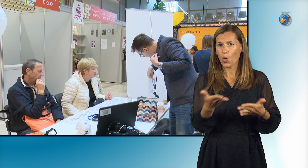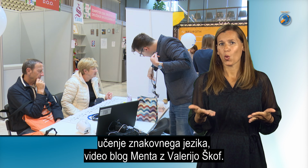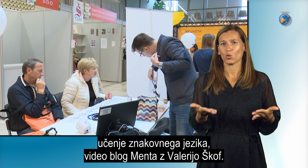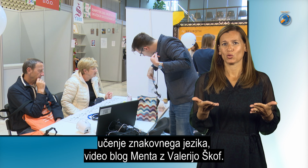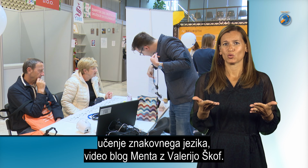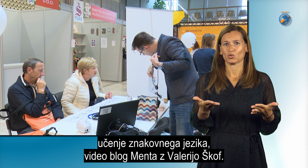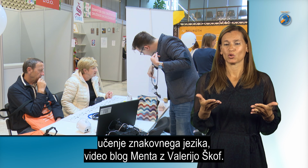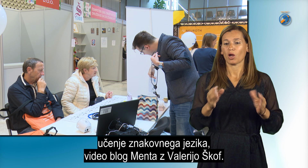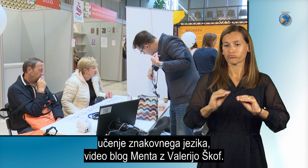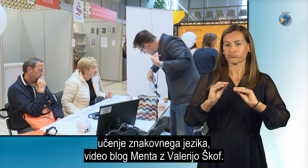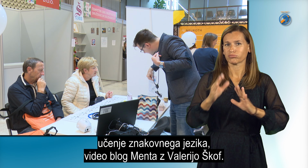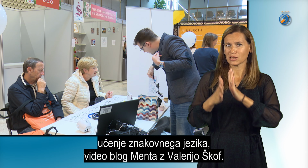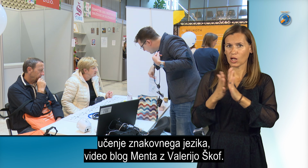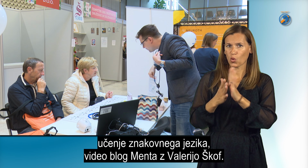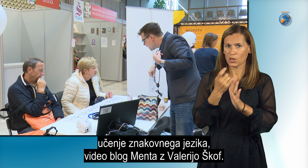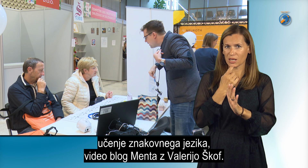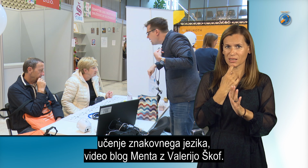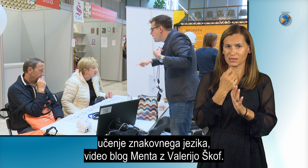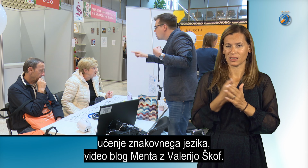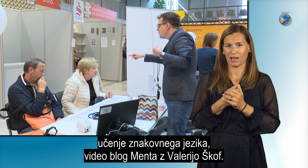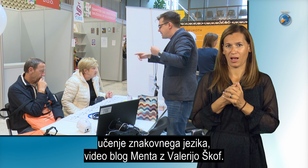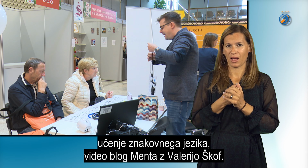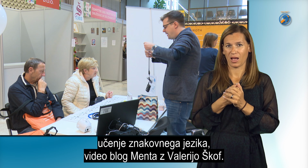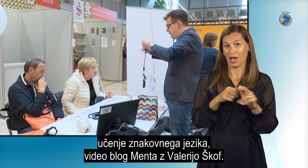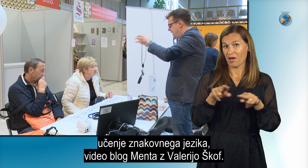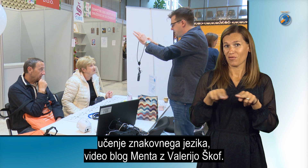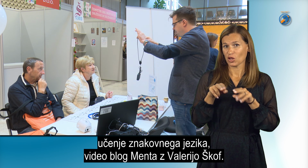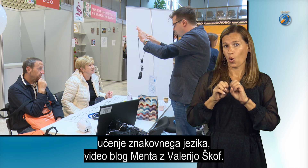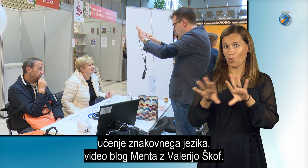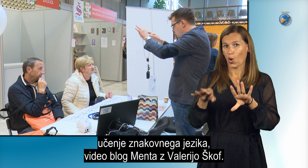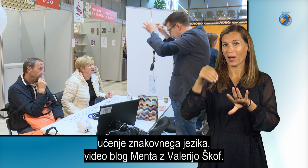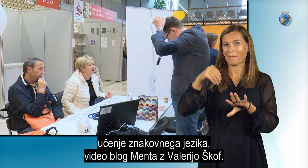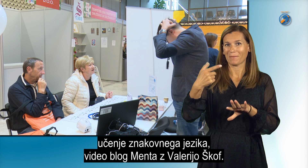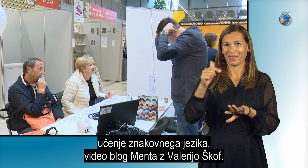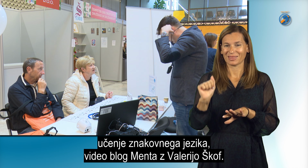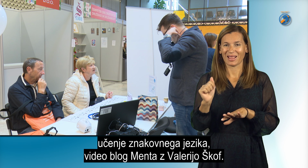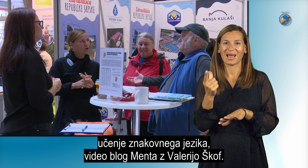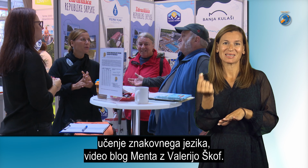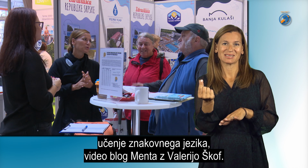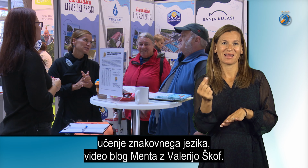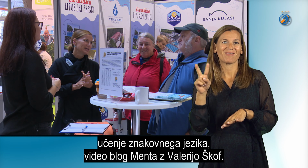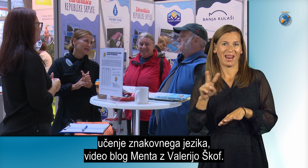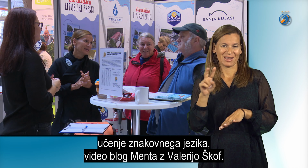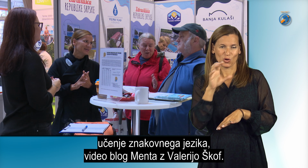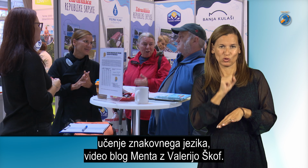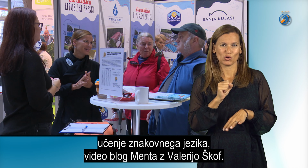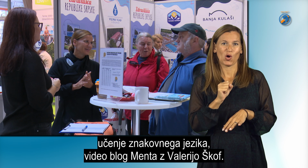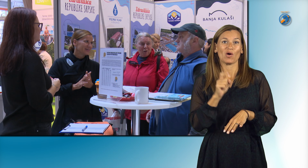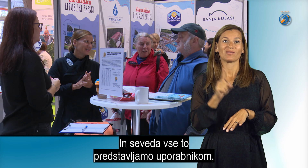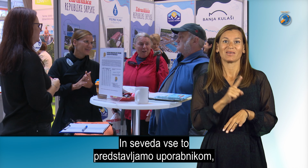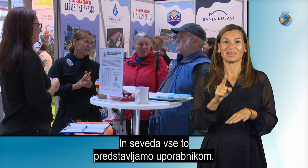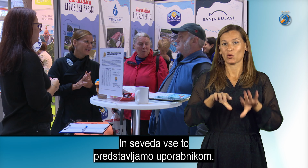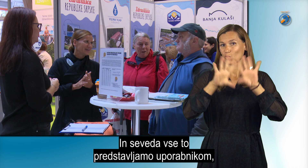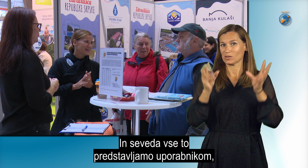pripomočke, učenje znakovnega jezika, videoblog Menta z Valerijo Škof